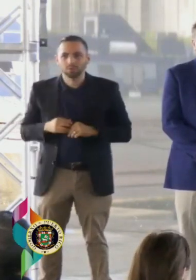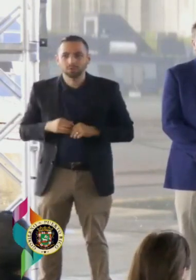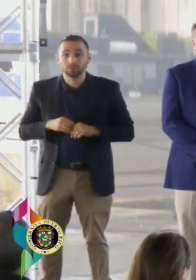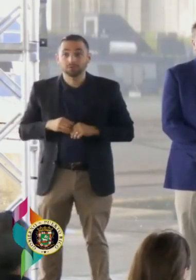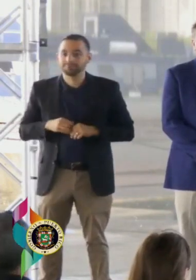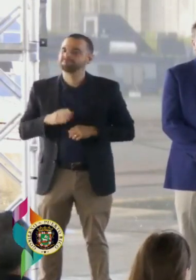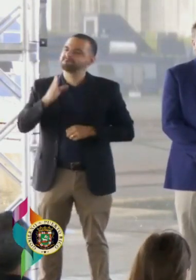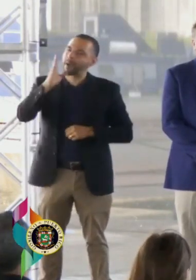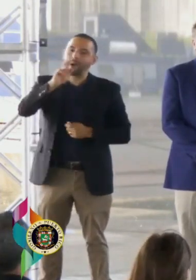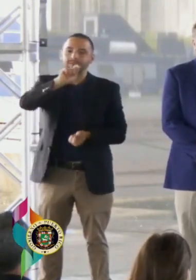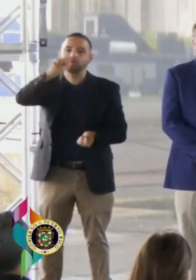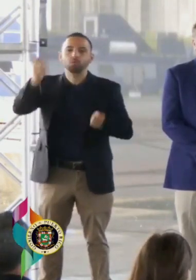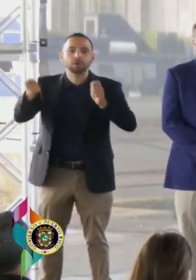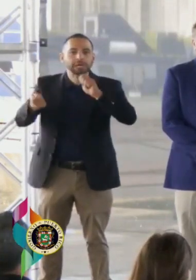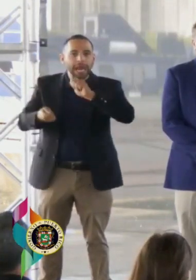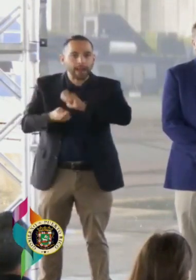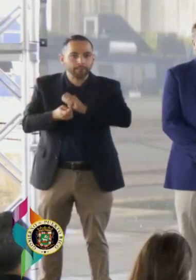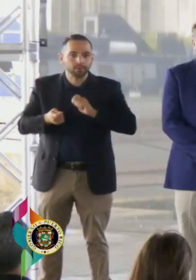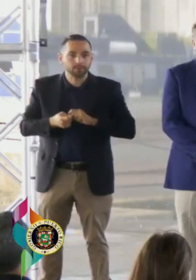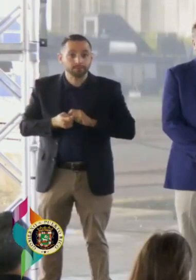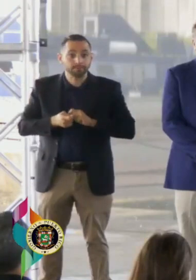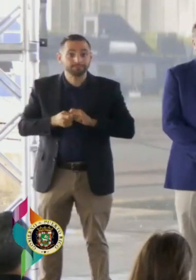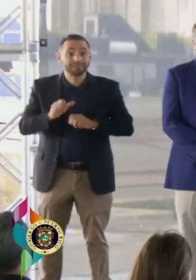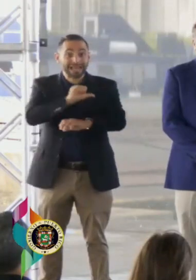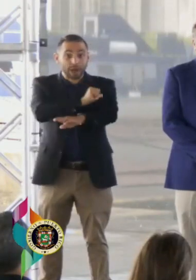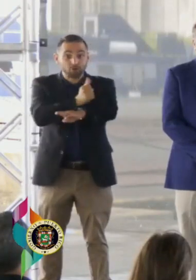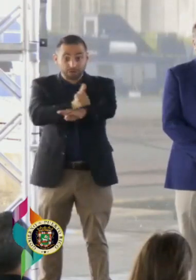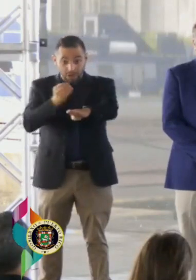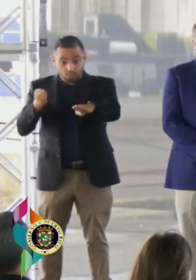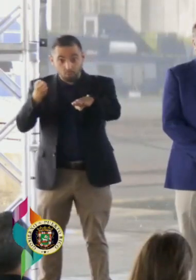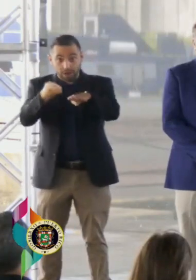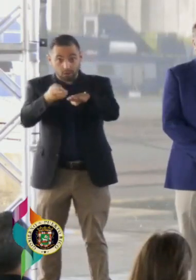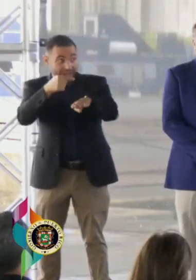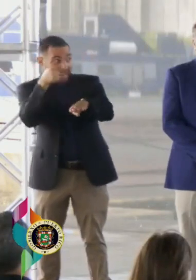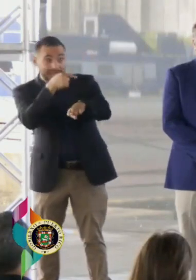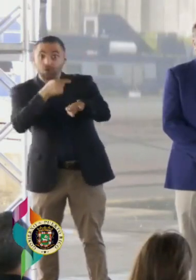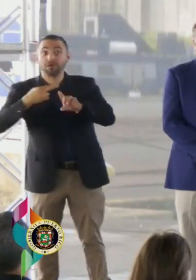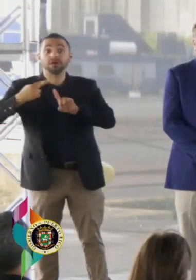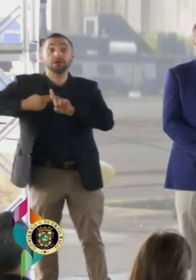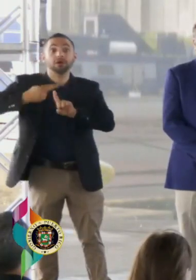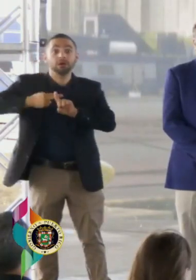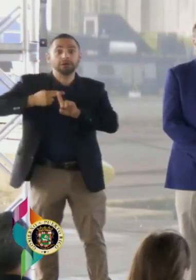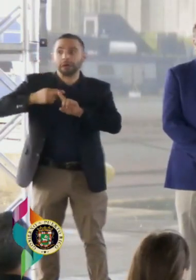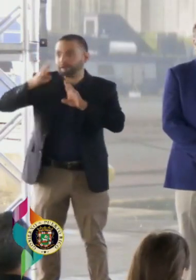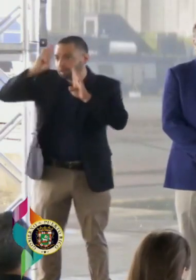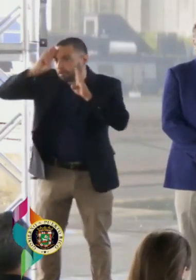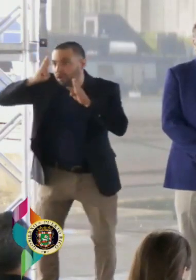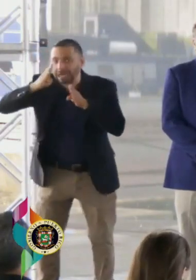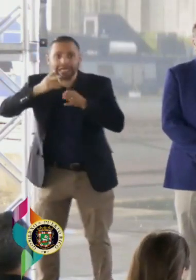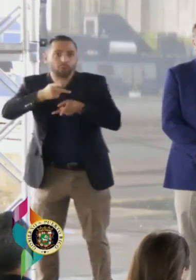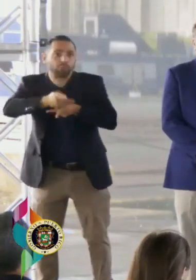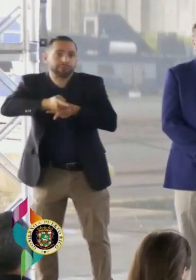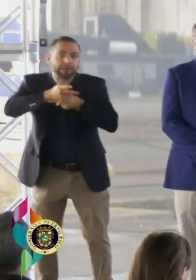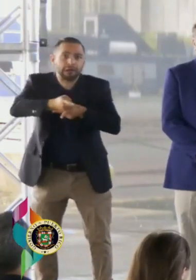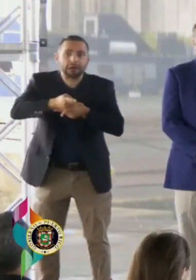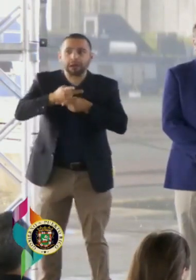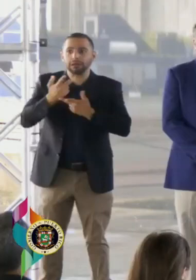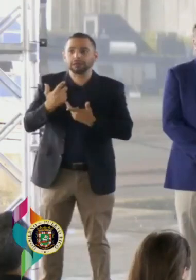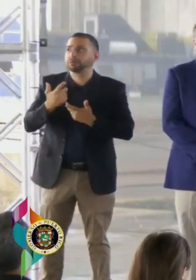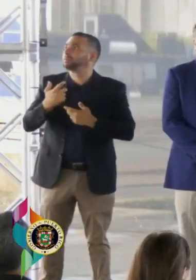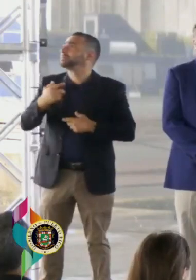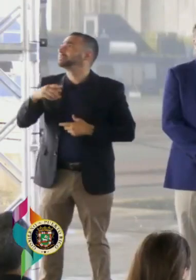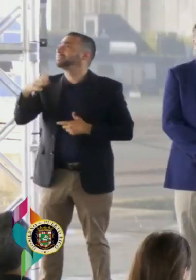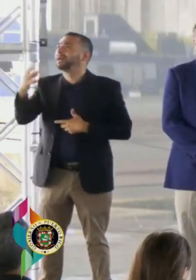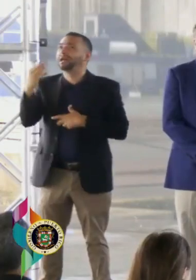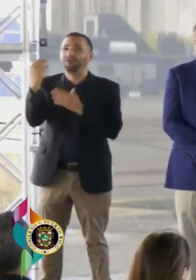cambio paradigmático hoy la autoridad de los puertos además de arrendar está enfocada en dragar mantenimiento enfocada en instalar sistem temas de supresión de incendios